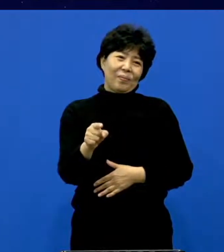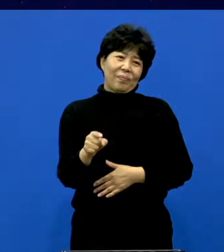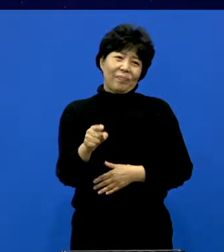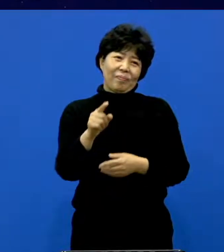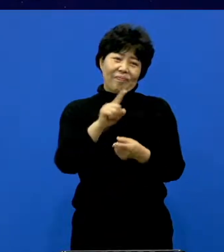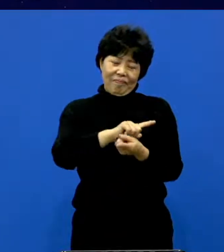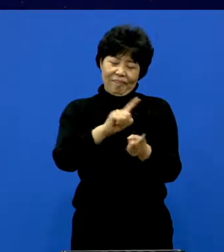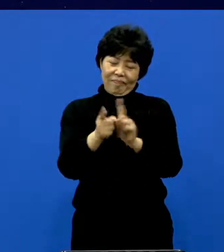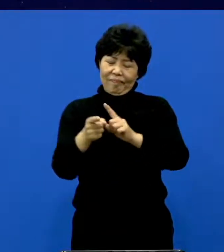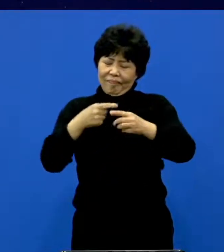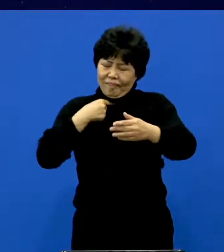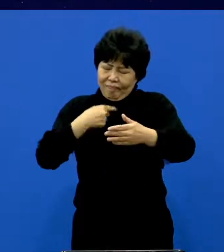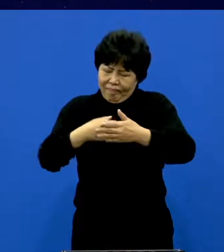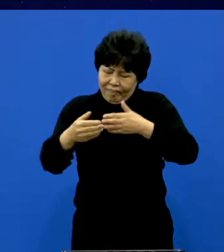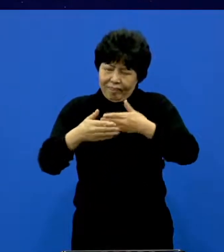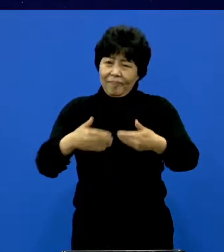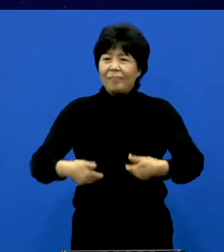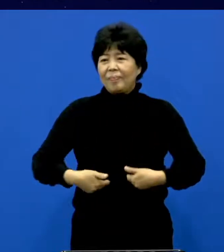한다.